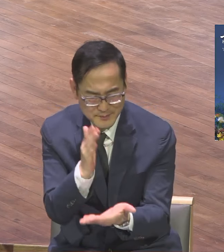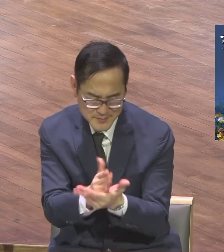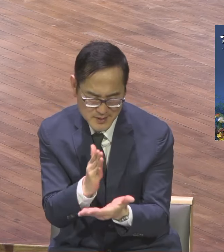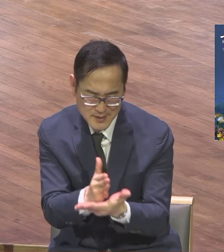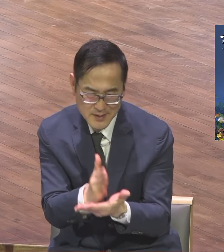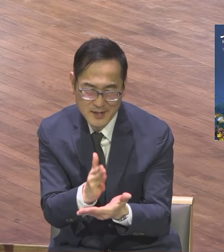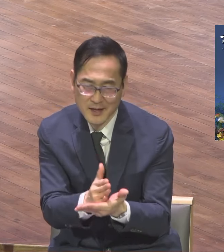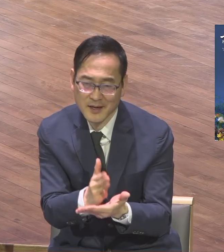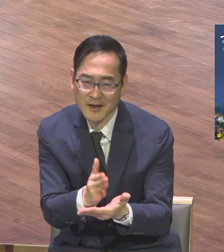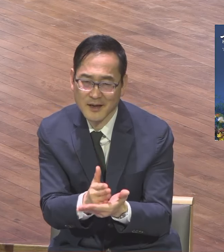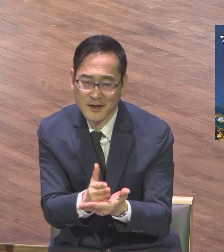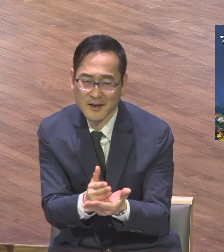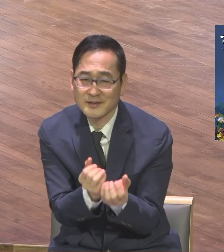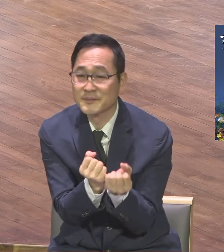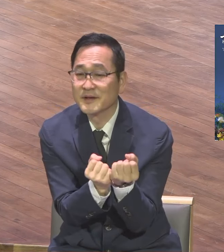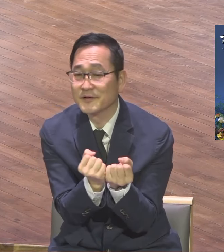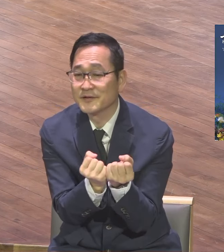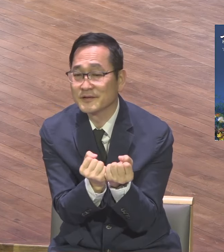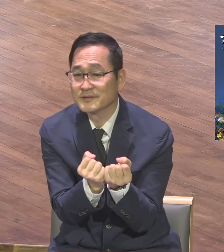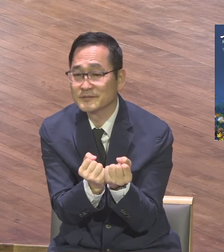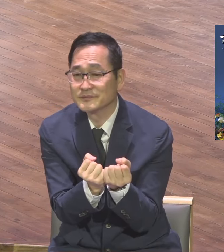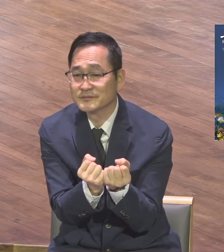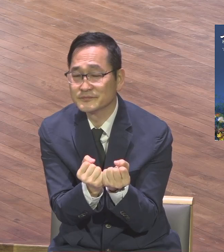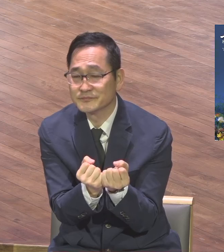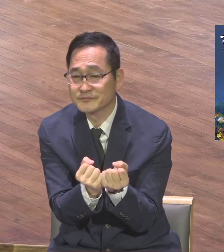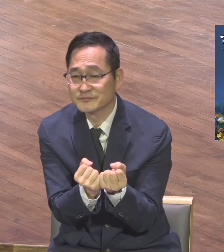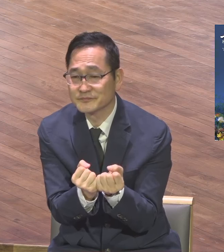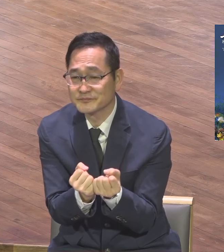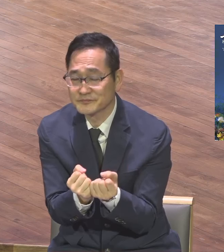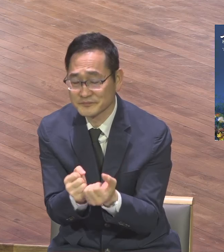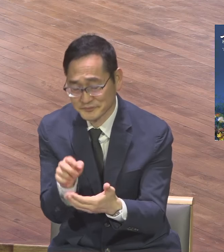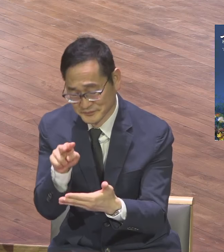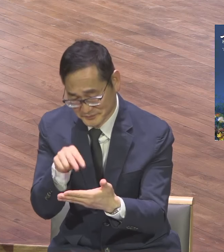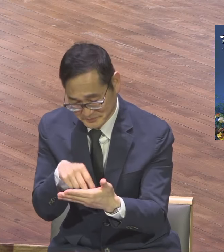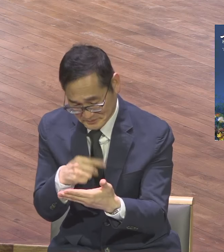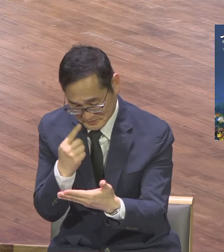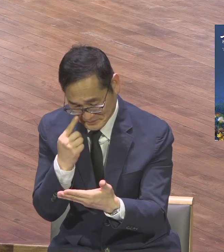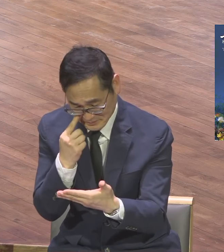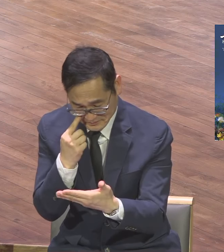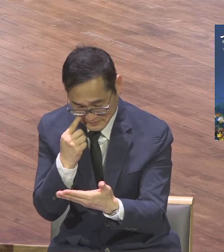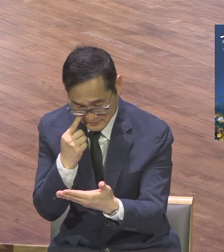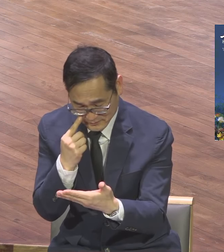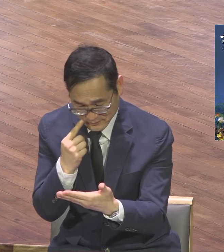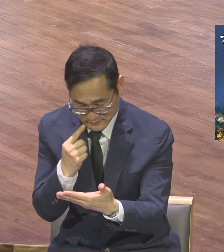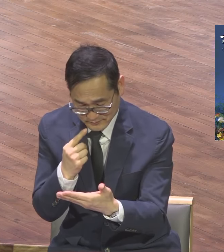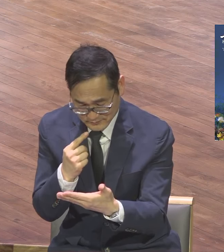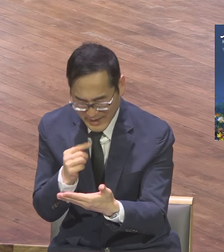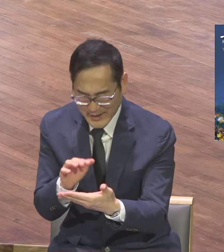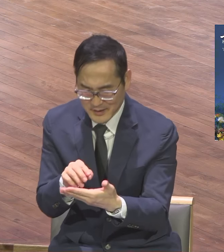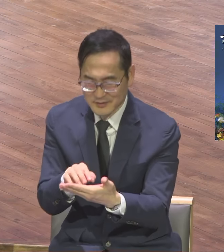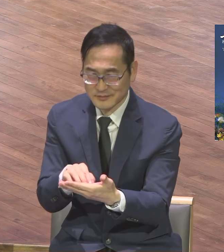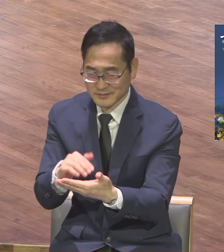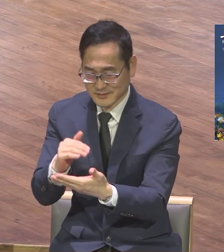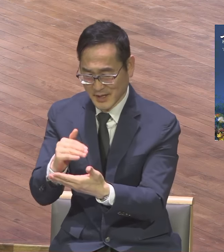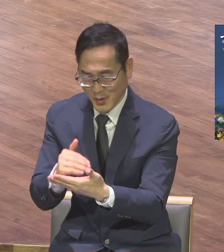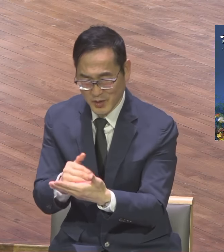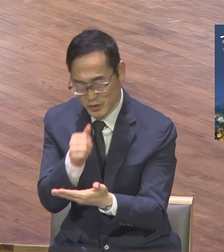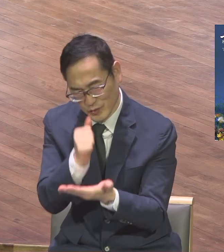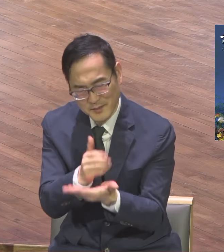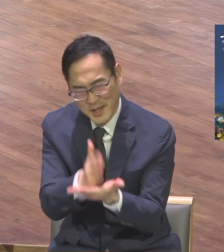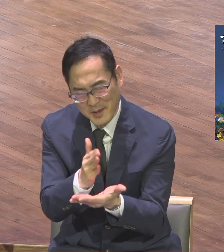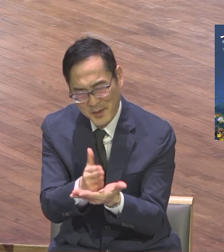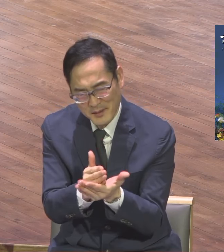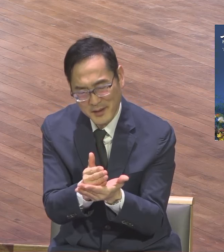죄를 범하지 마라. 그런데 독특한 것이요, 이 말이 끝나기도 무섭게 바로 이어서